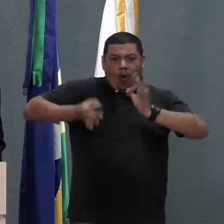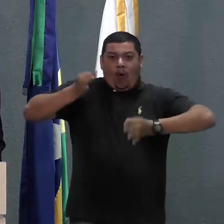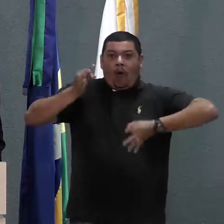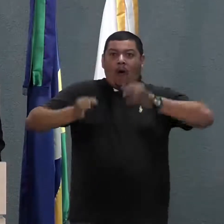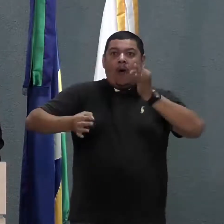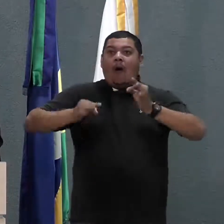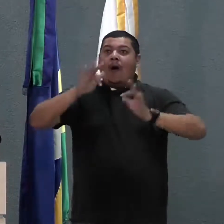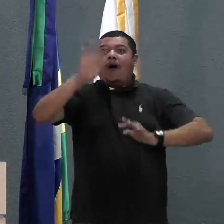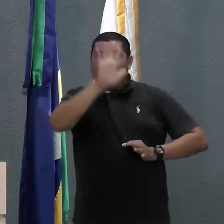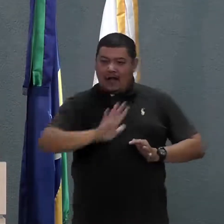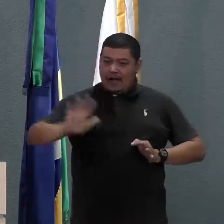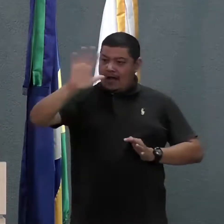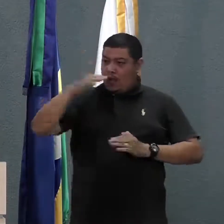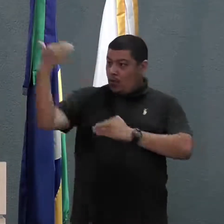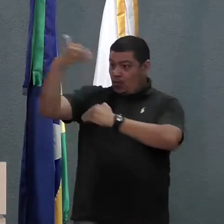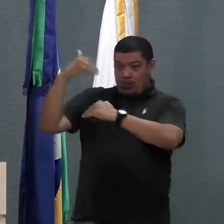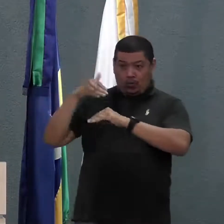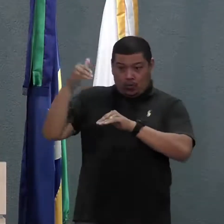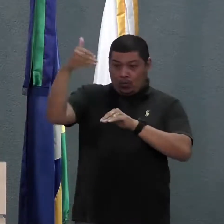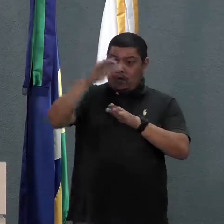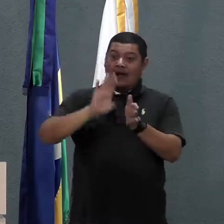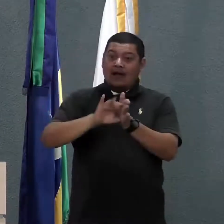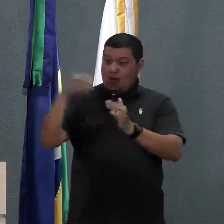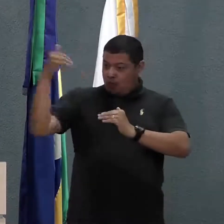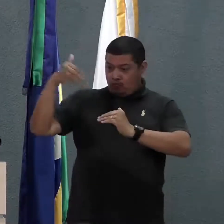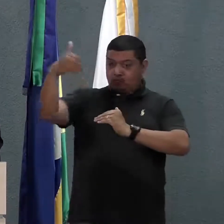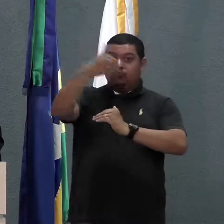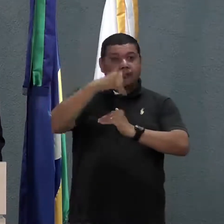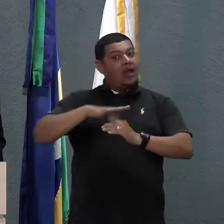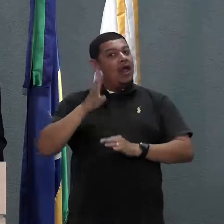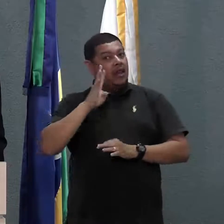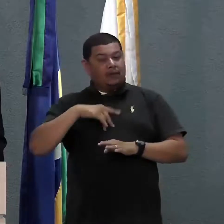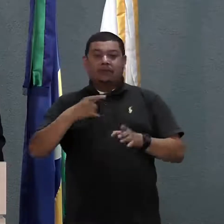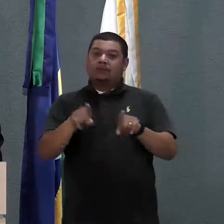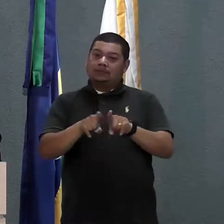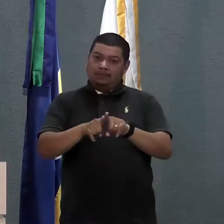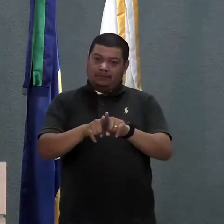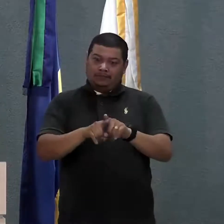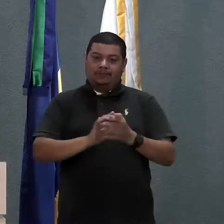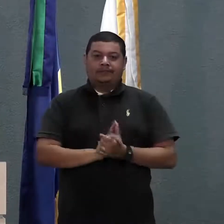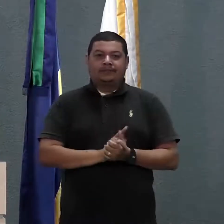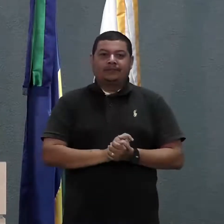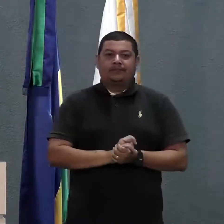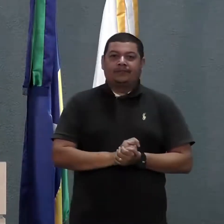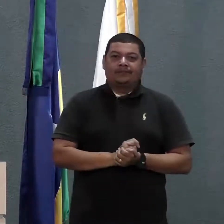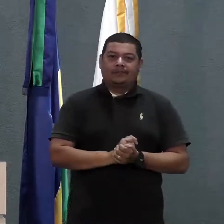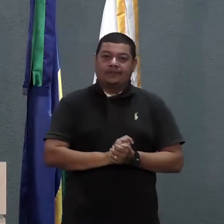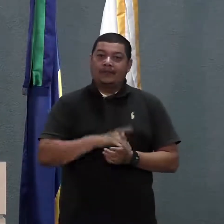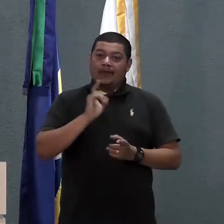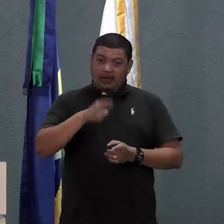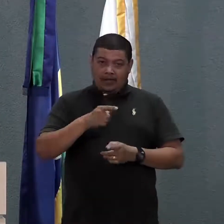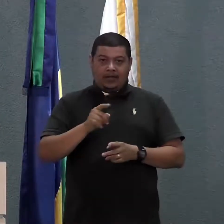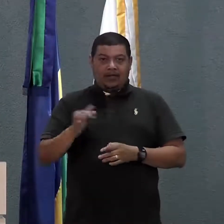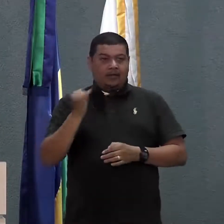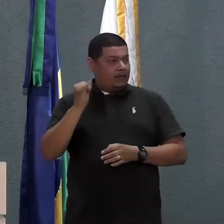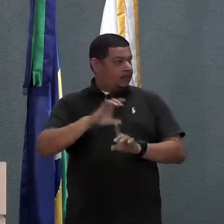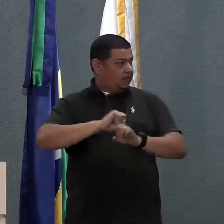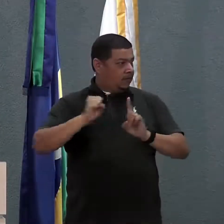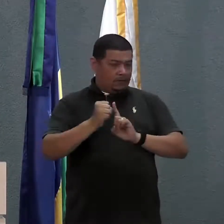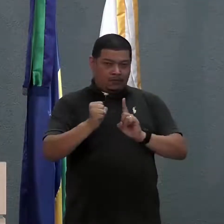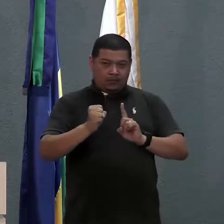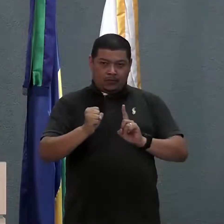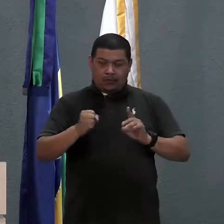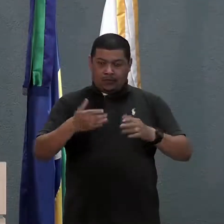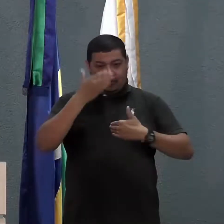doutrinadores, então esse é um dos nossos compromissos, e eu tenho certeza que isso vai também auxiliar no desenvolvimento da nossa sociedade. Agradeço a atenção